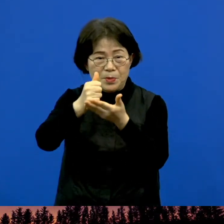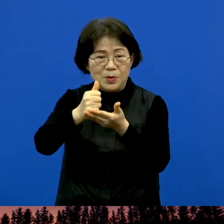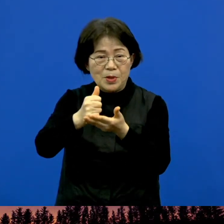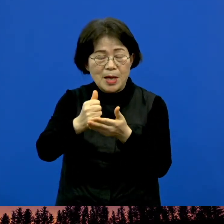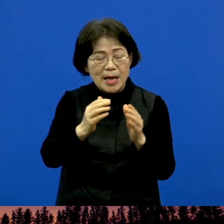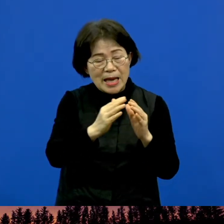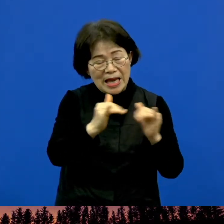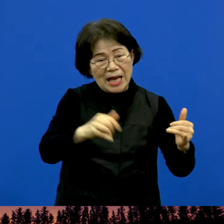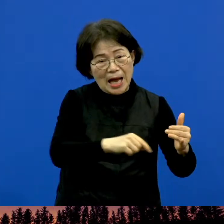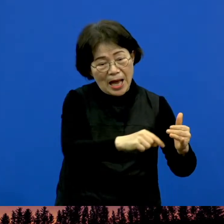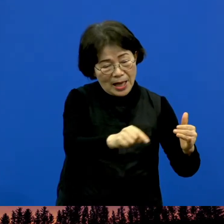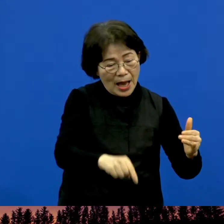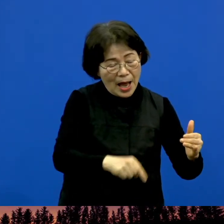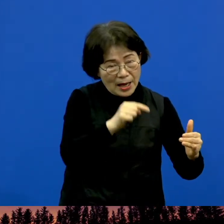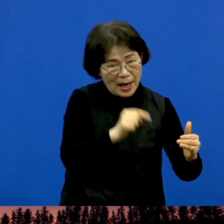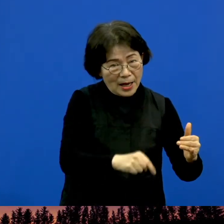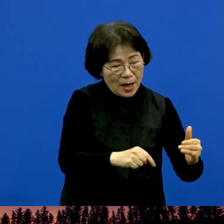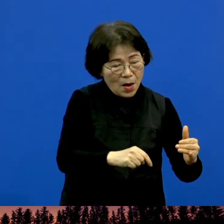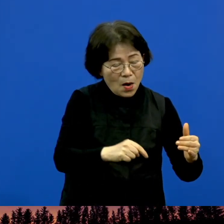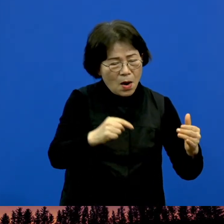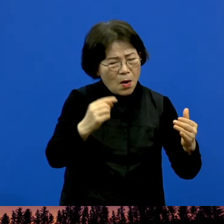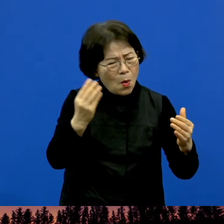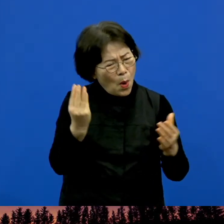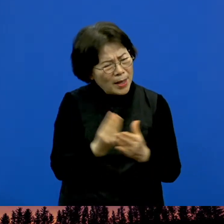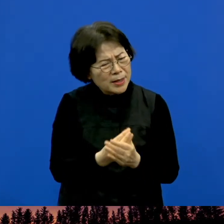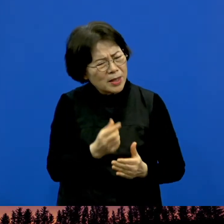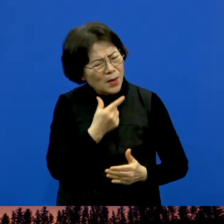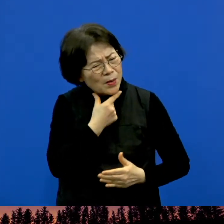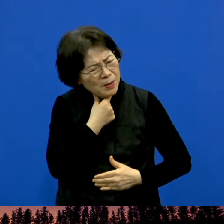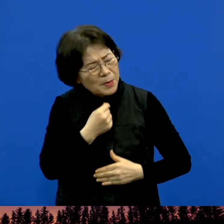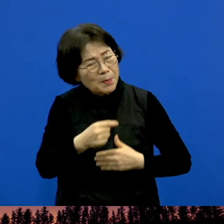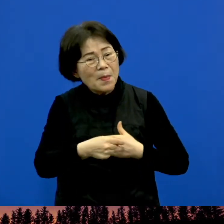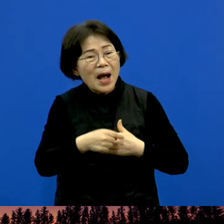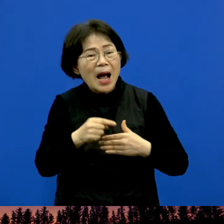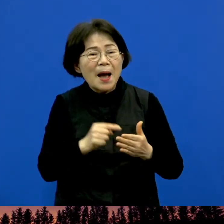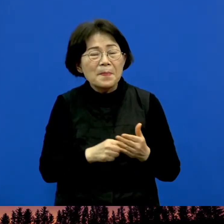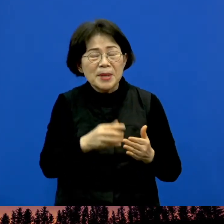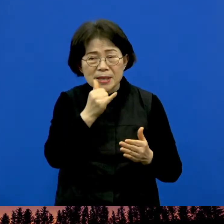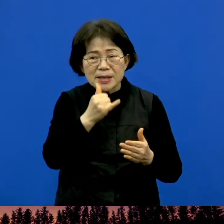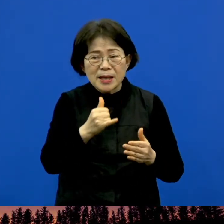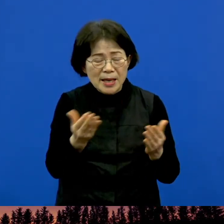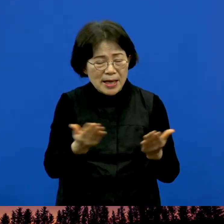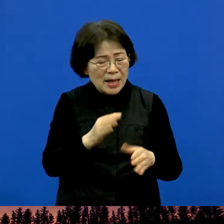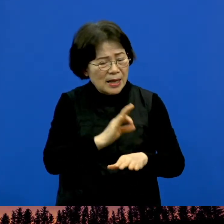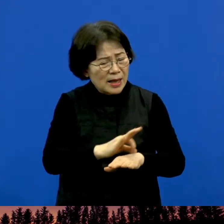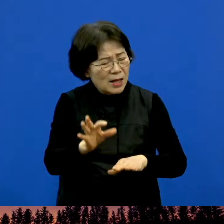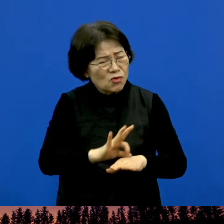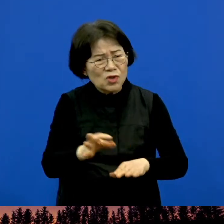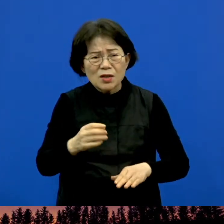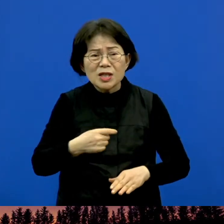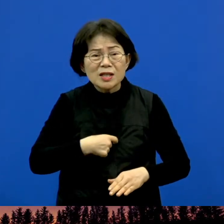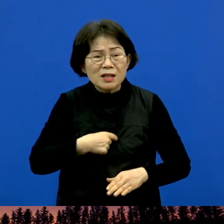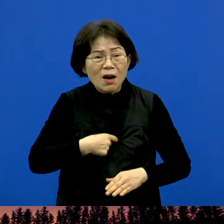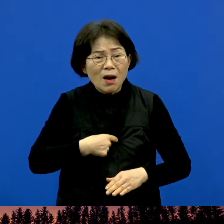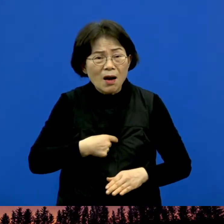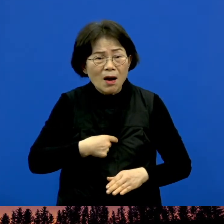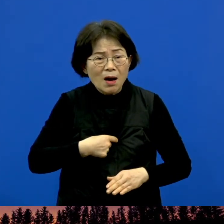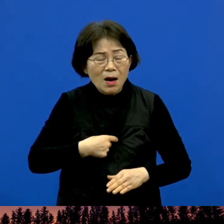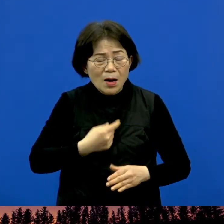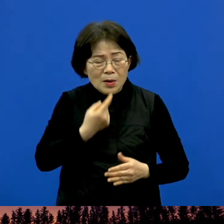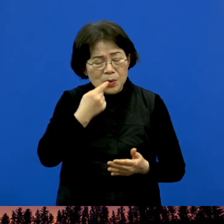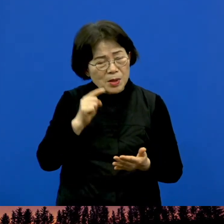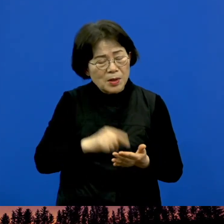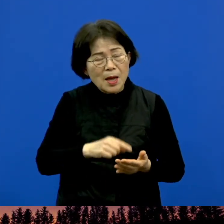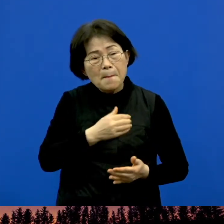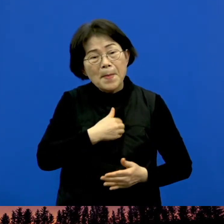인간 안에는 무슨 마음이 있느냐면 완벽을 추구하는 마음이 있습니다. 일을 대충 하고 싶지 않은 거죠. 쉽게 만족하지